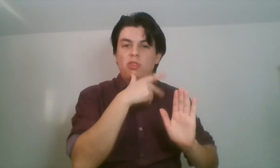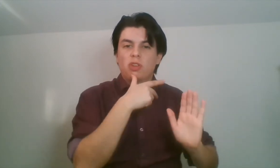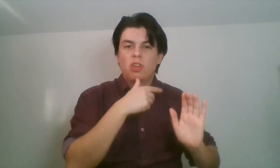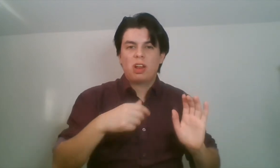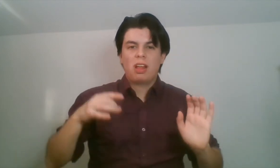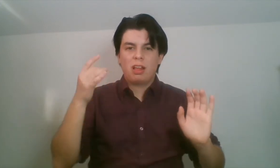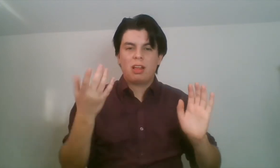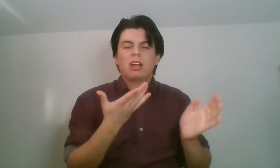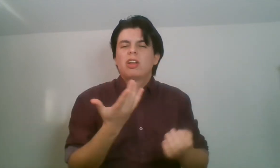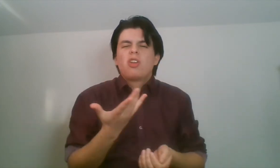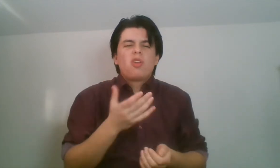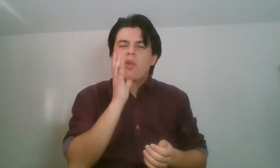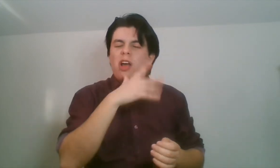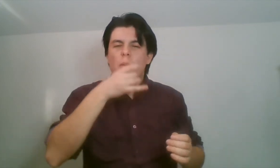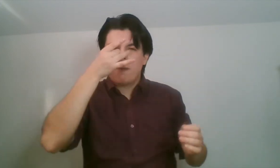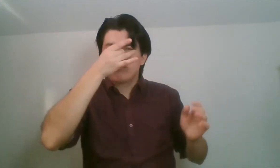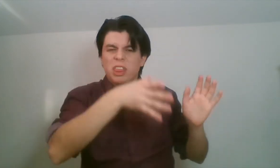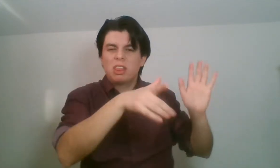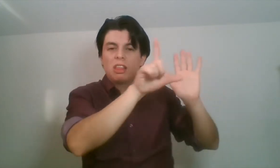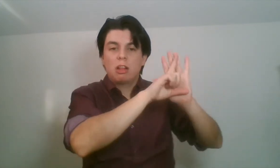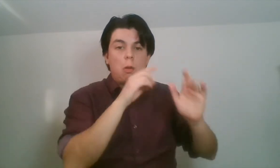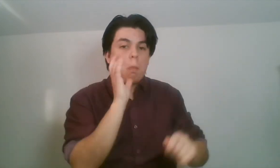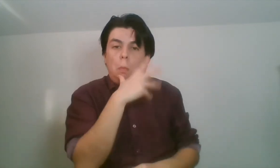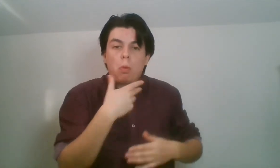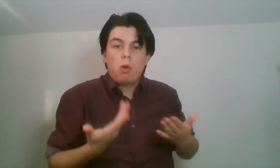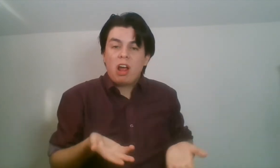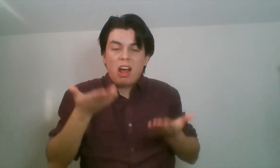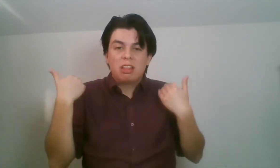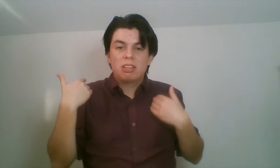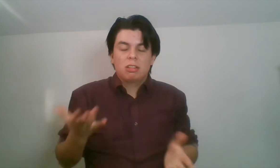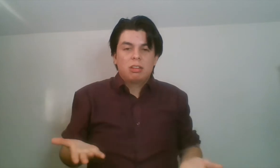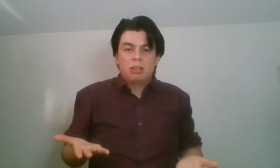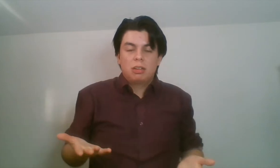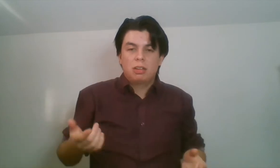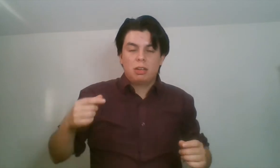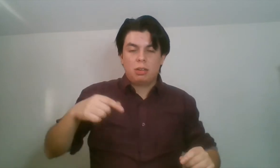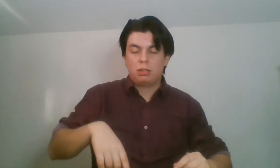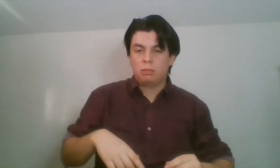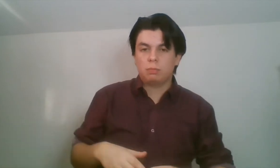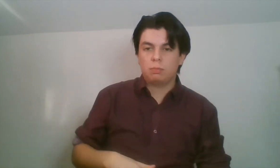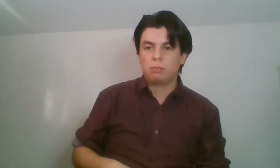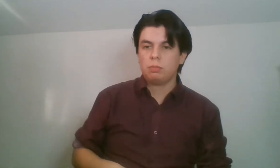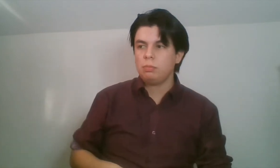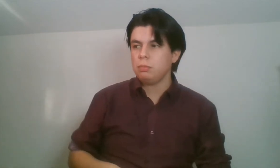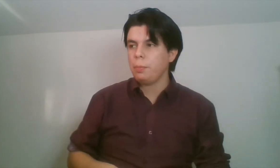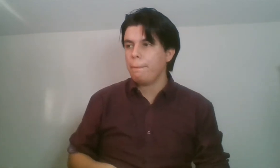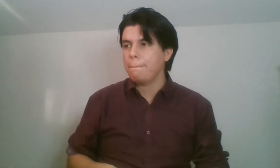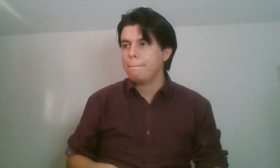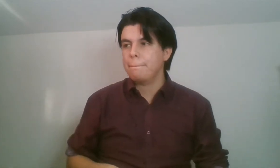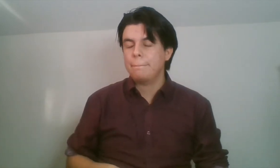de gente que las en el fondo las guaqueaba, las sacaba de algún lugar.